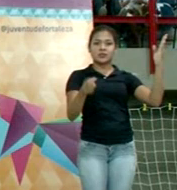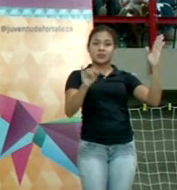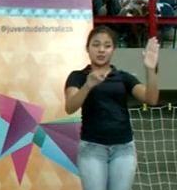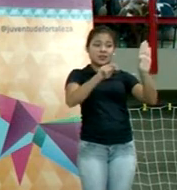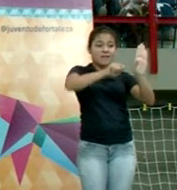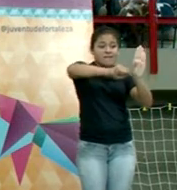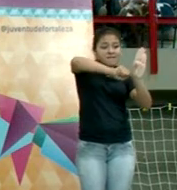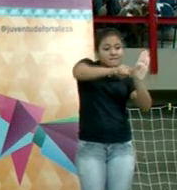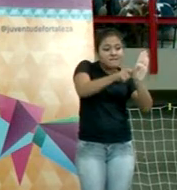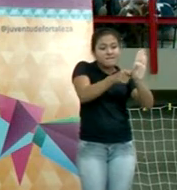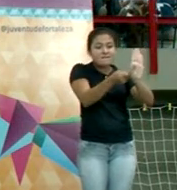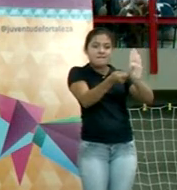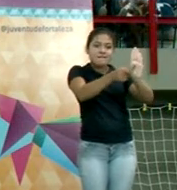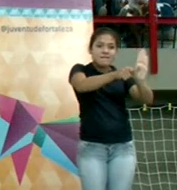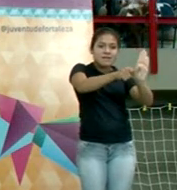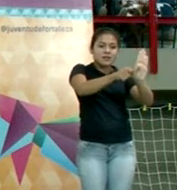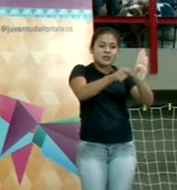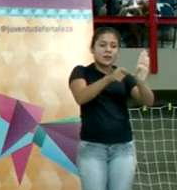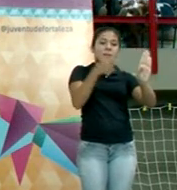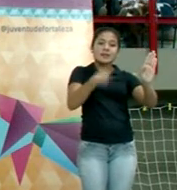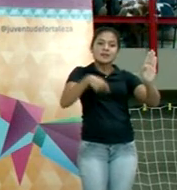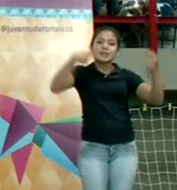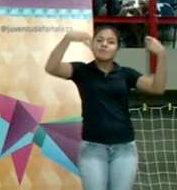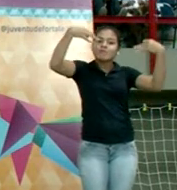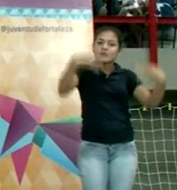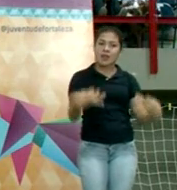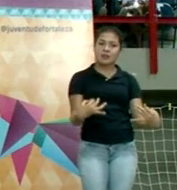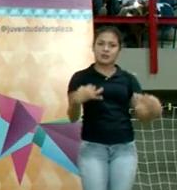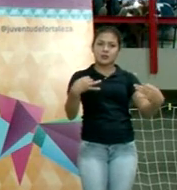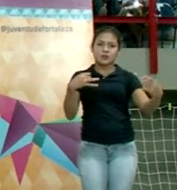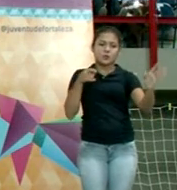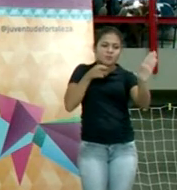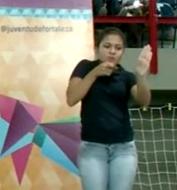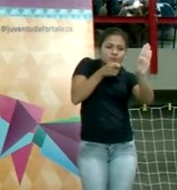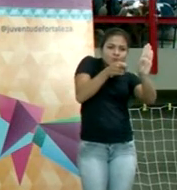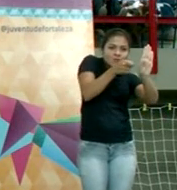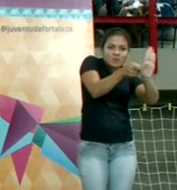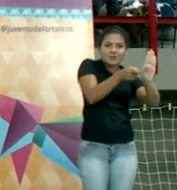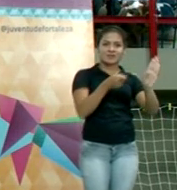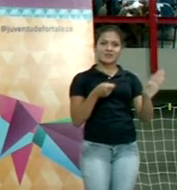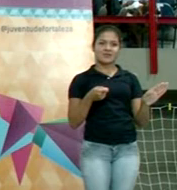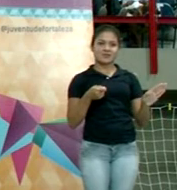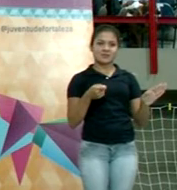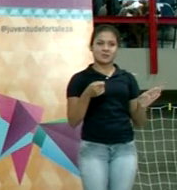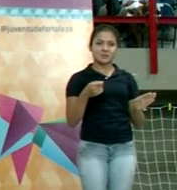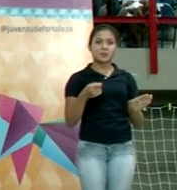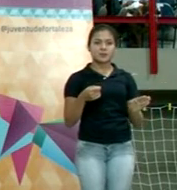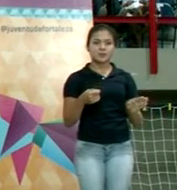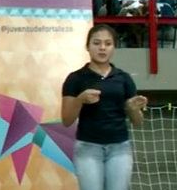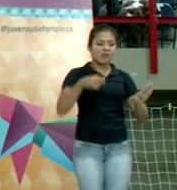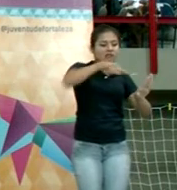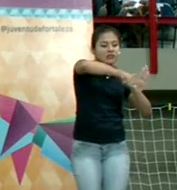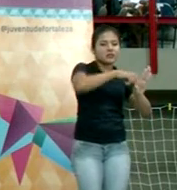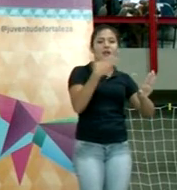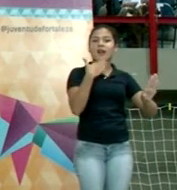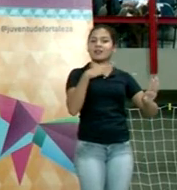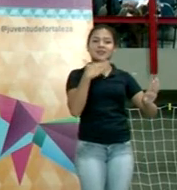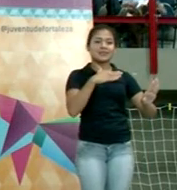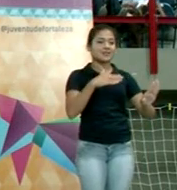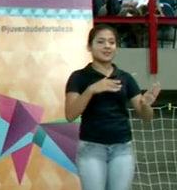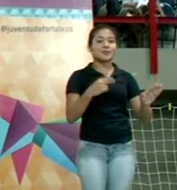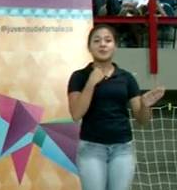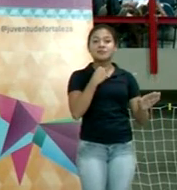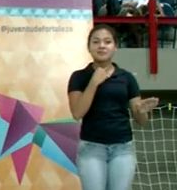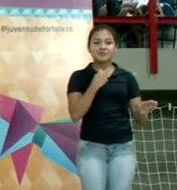para um lado, um pouco inclinada para o outro, ela nunca vai entrar na fechadura. Tem a posição correta de entrar. Aí isso que eu não sei se todo